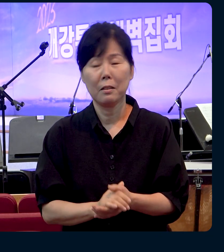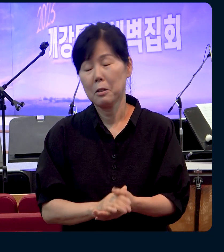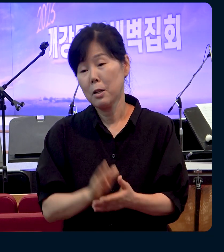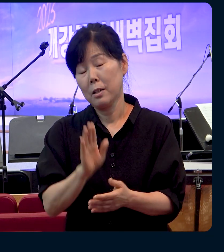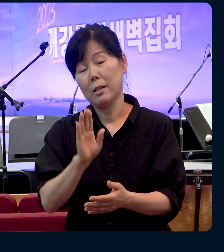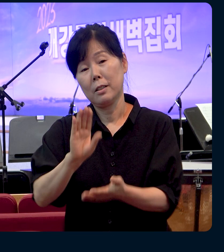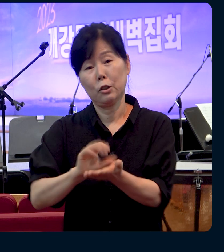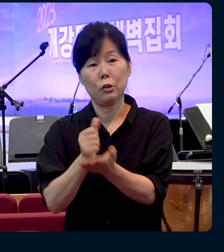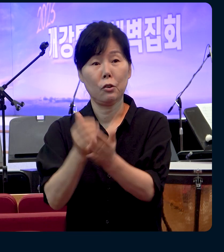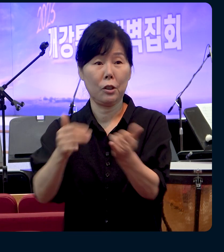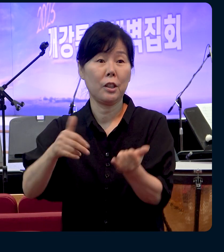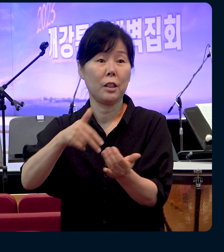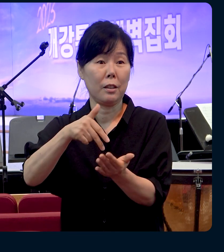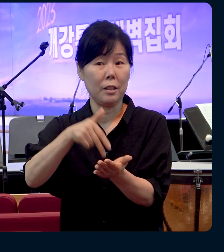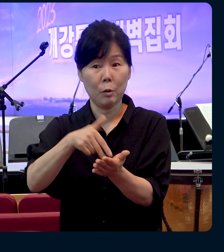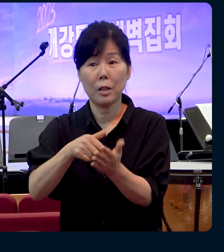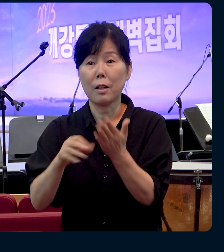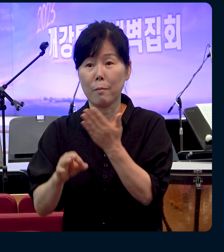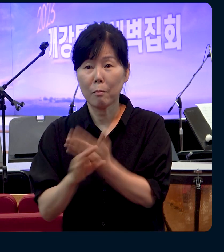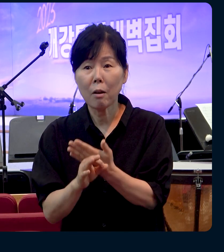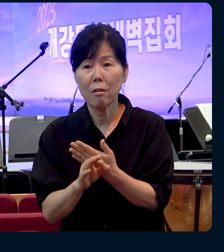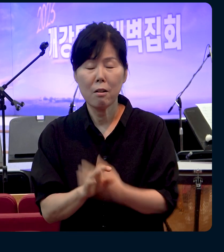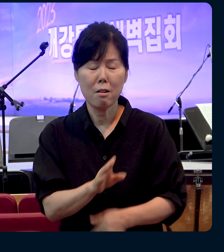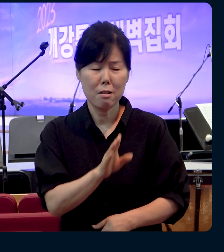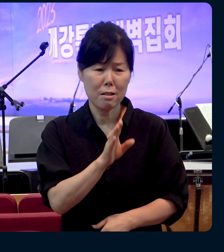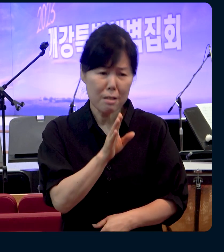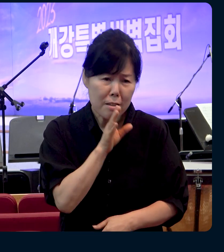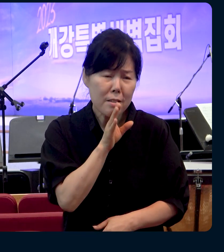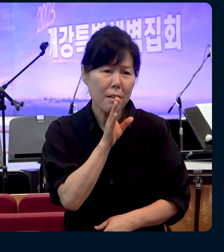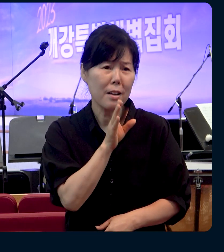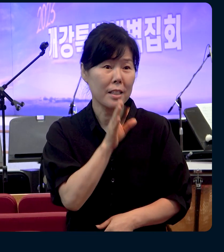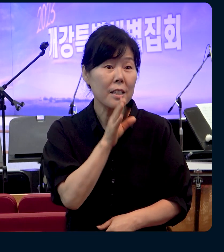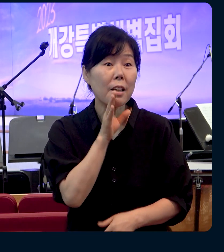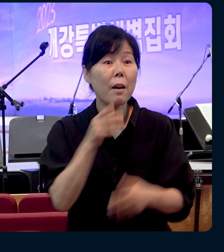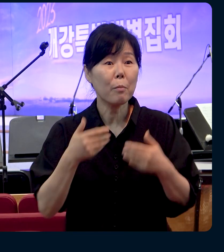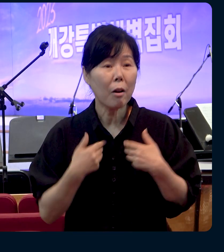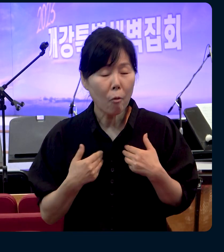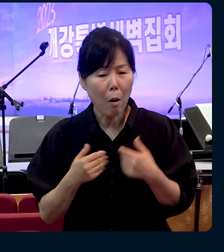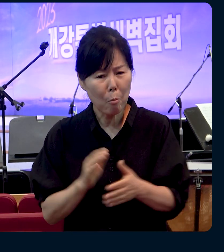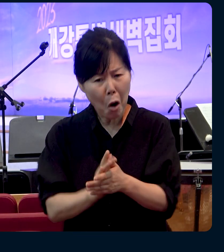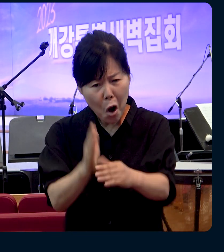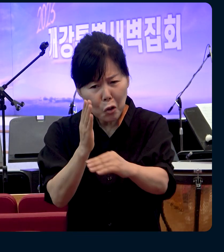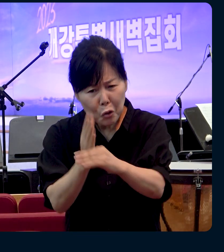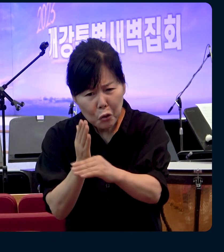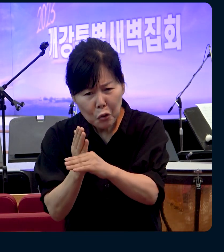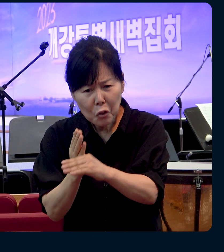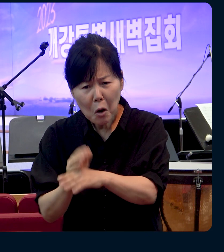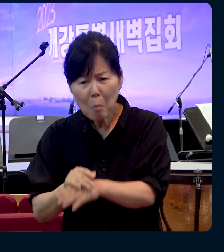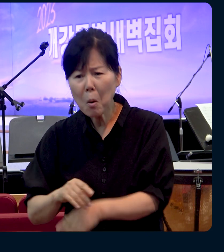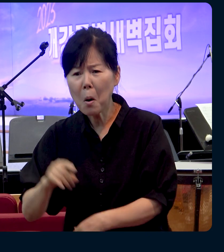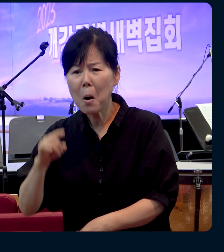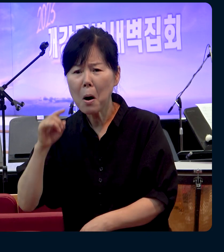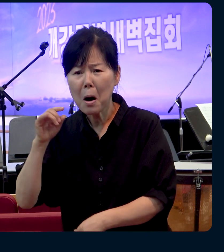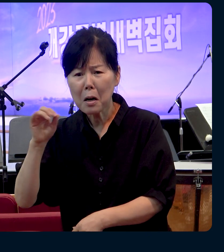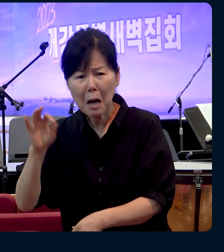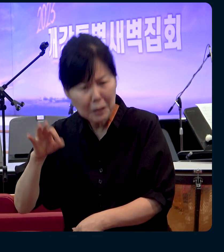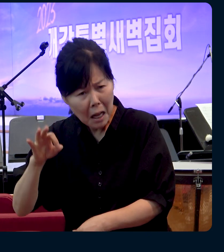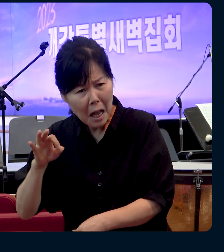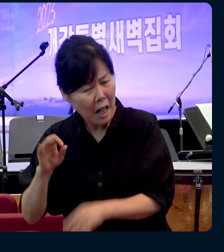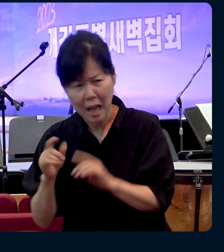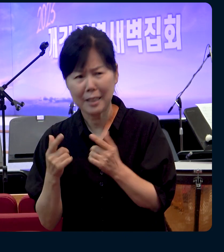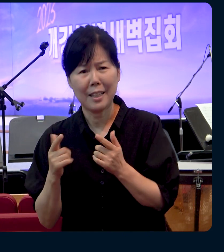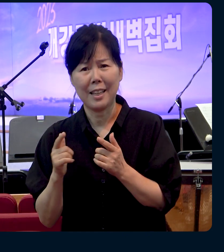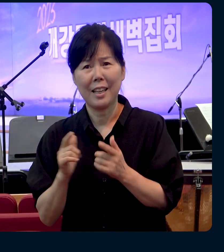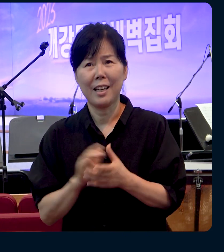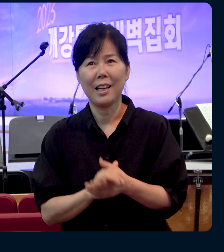참돼야지, 그리스도인인데 뭐 덜 참된 약간 좀 중간쯤 되는 가짜 되는 뭐 이런 게 있을 수는 없는데,